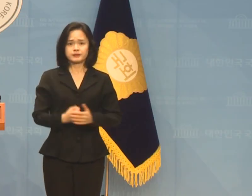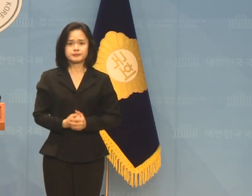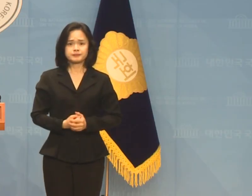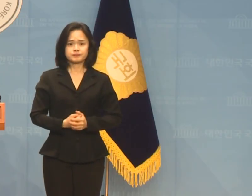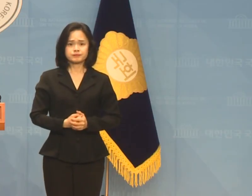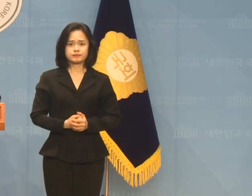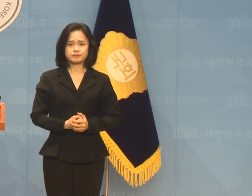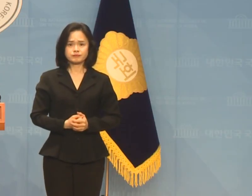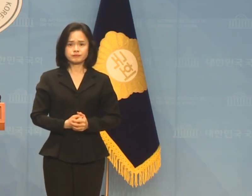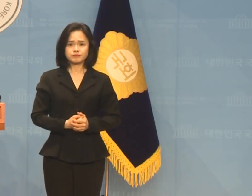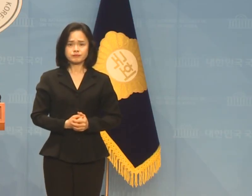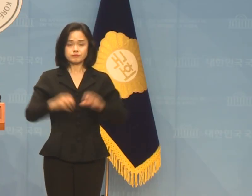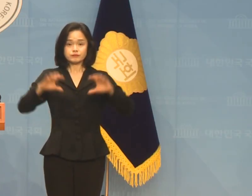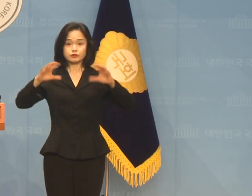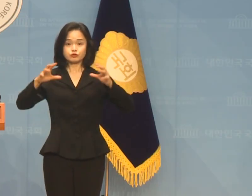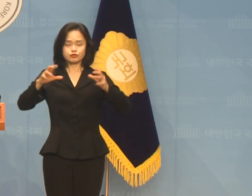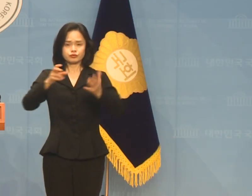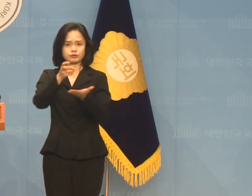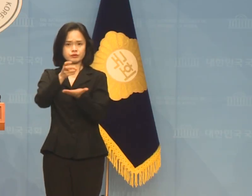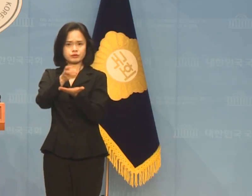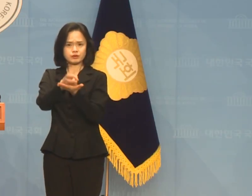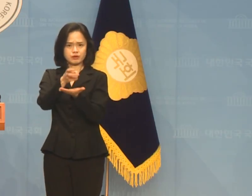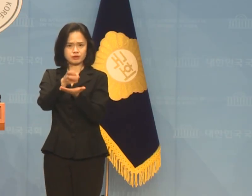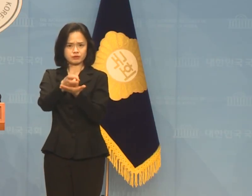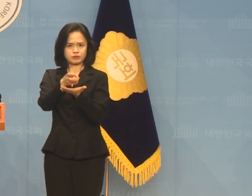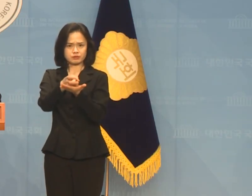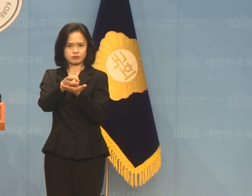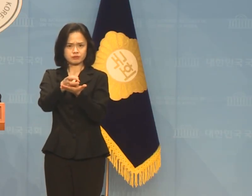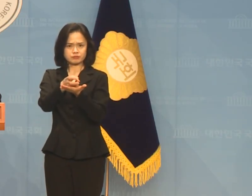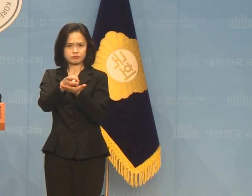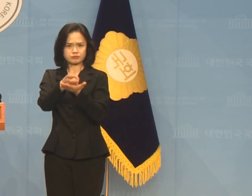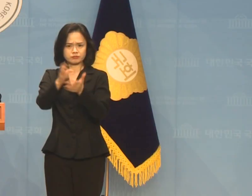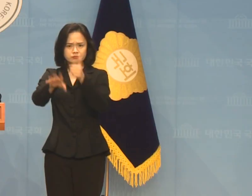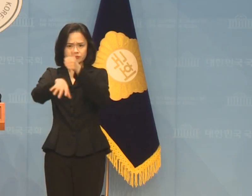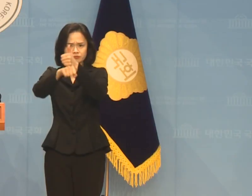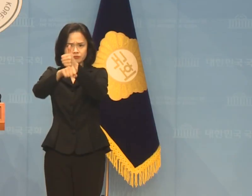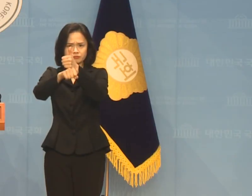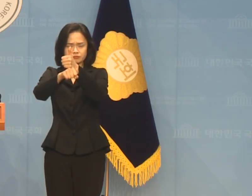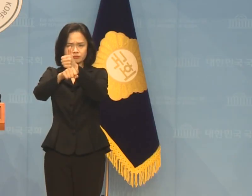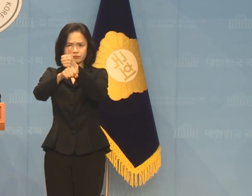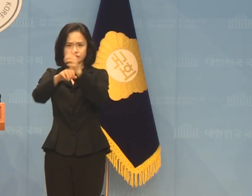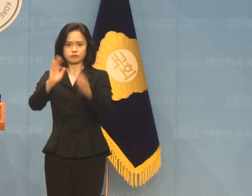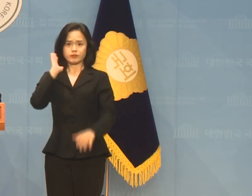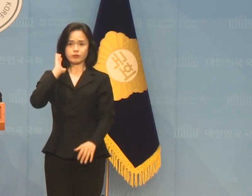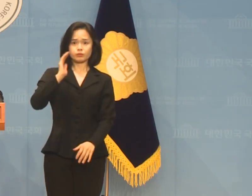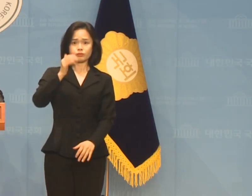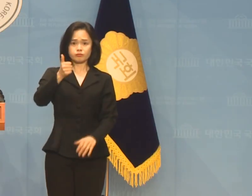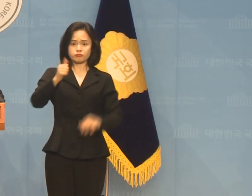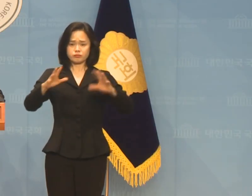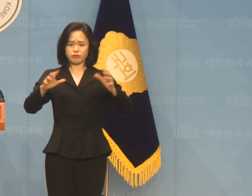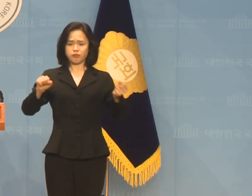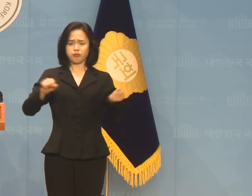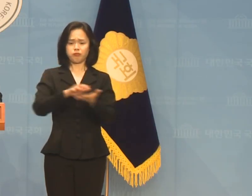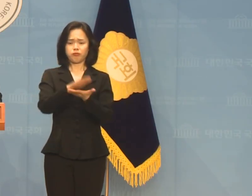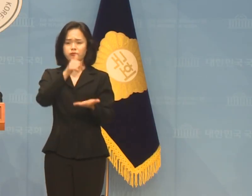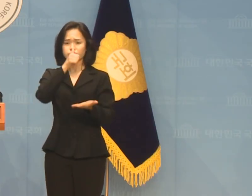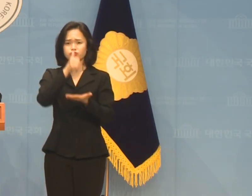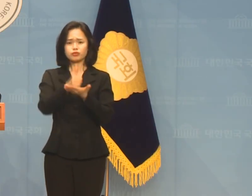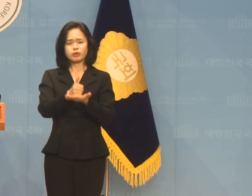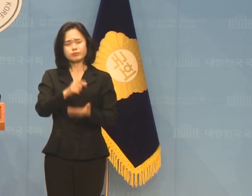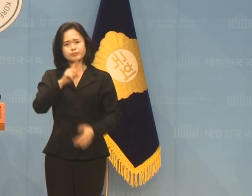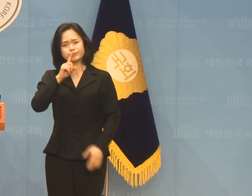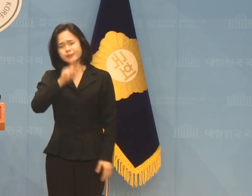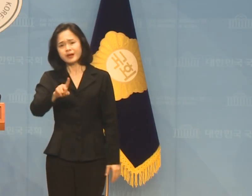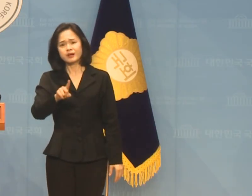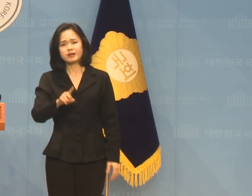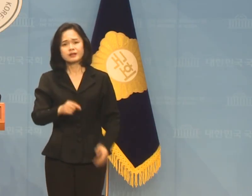것입니다. 국헌의 본체인 대통령이 무슨 내란을 저지른단 말입니까? 절대